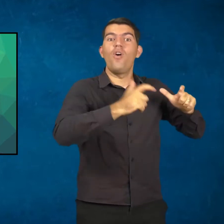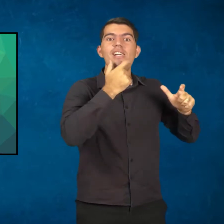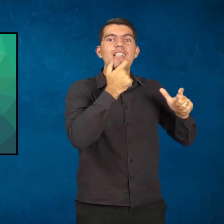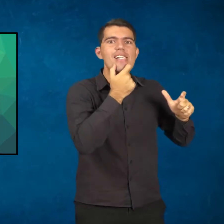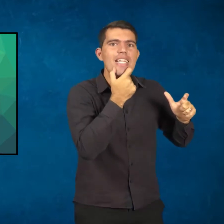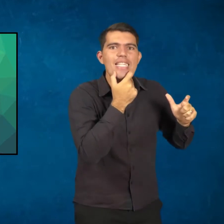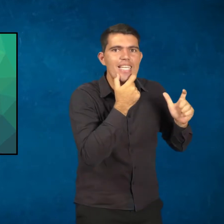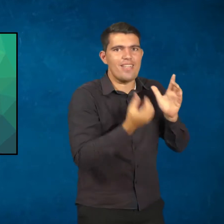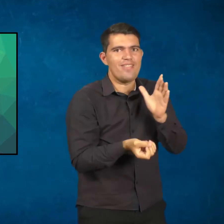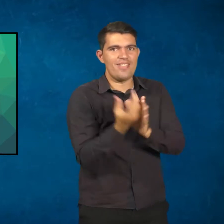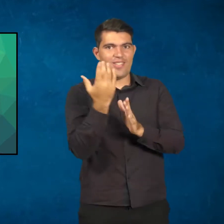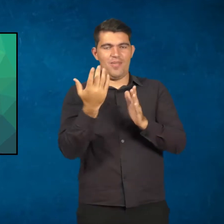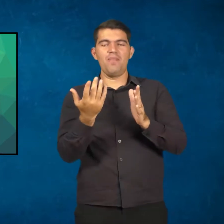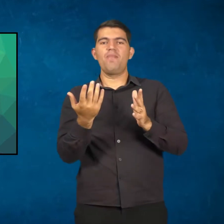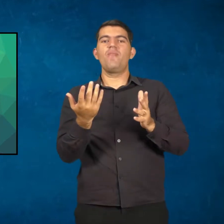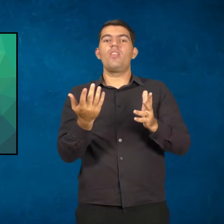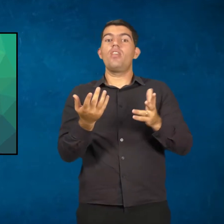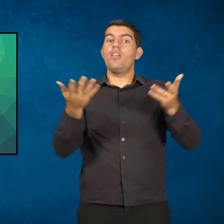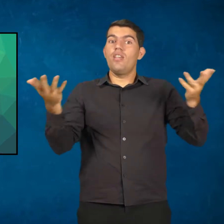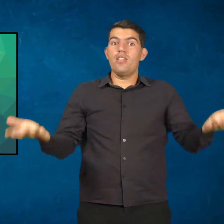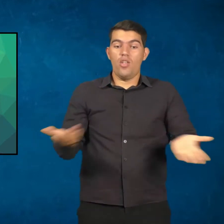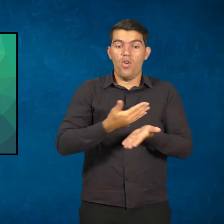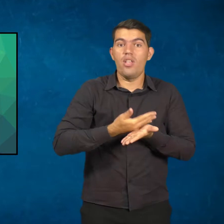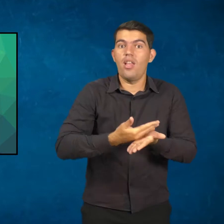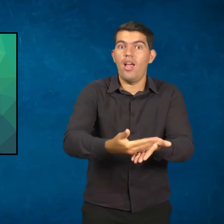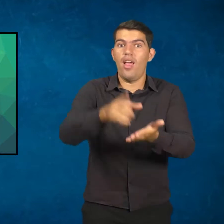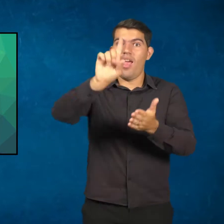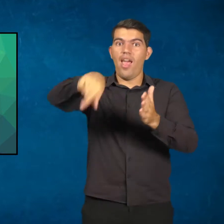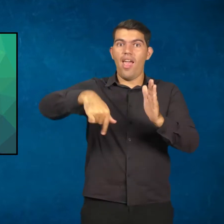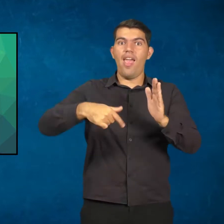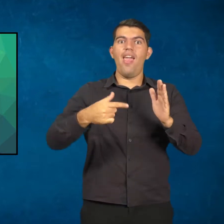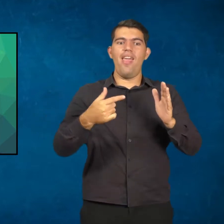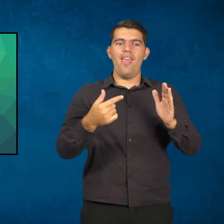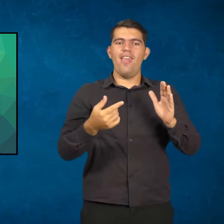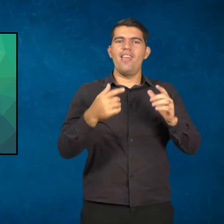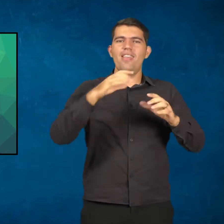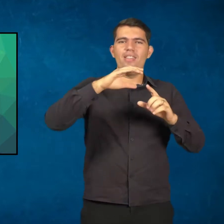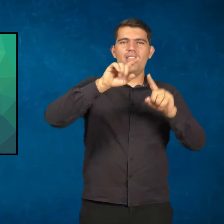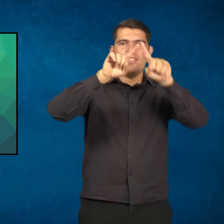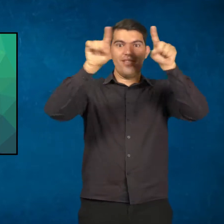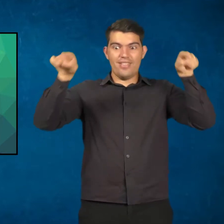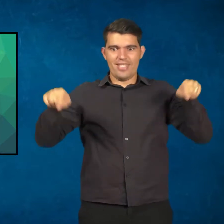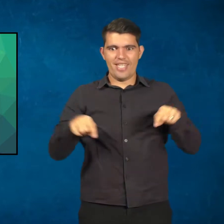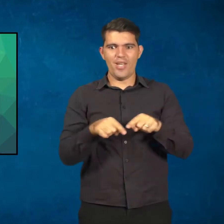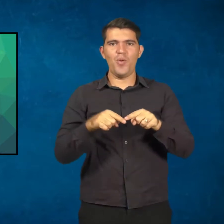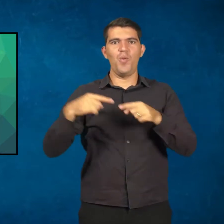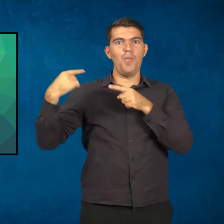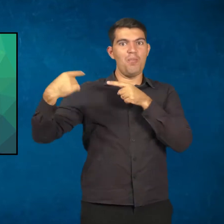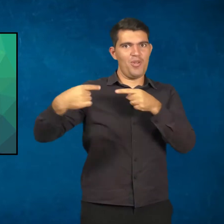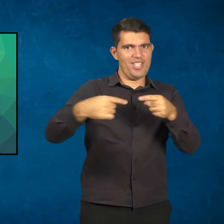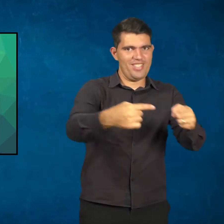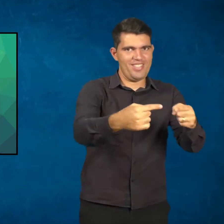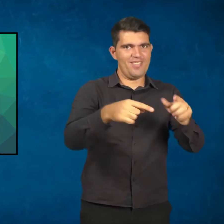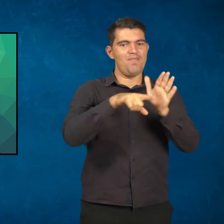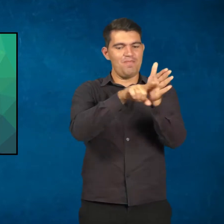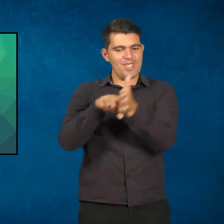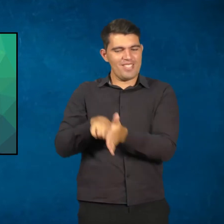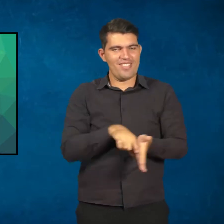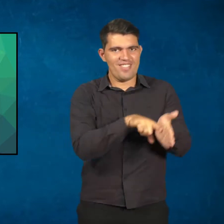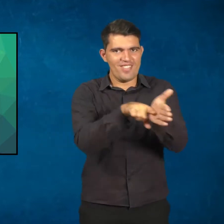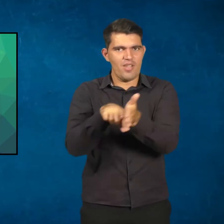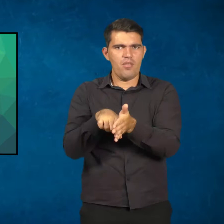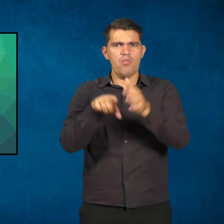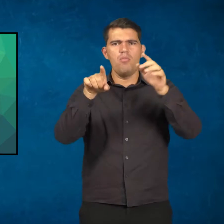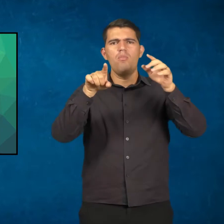Inglaterra. Nascia a abordagem do ciclo de políticas a partir dessas pesquisas deles.